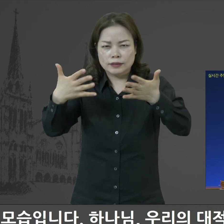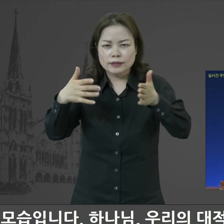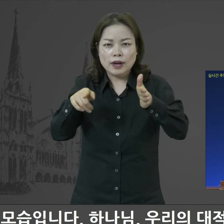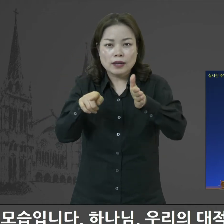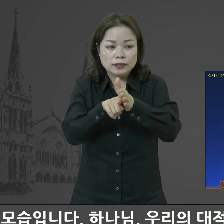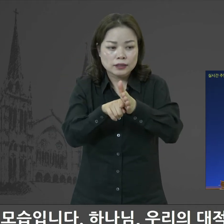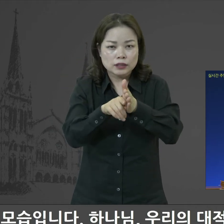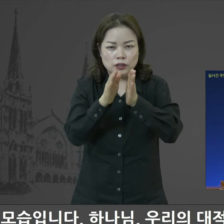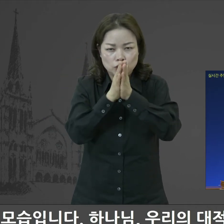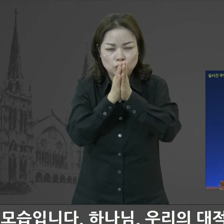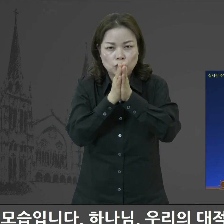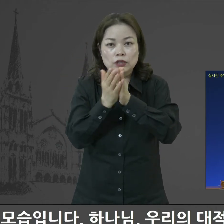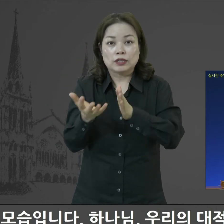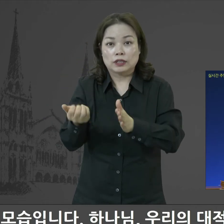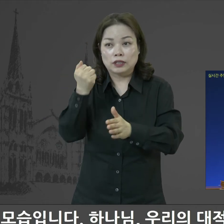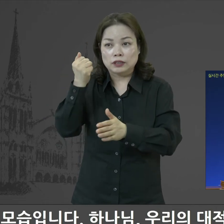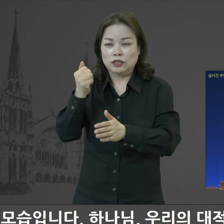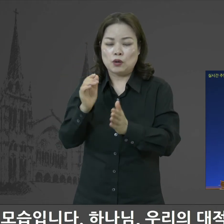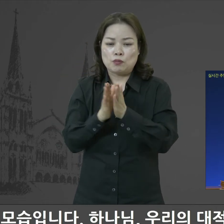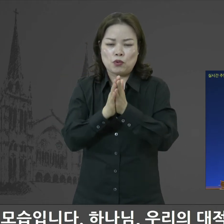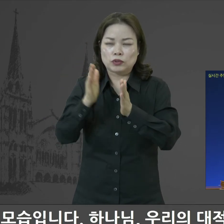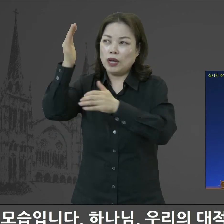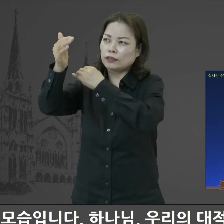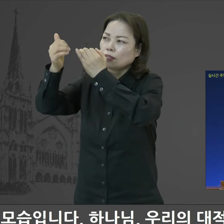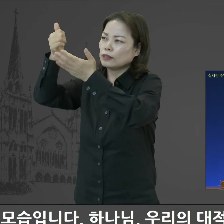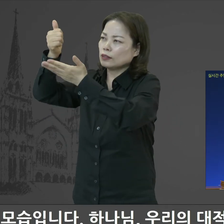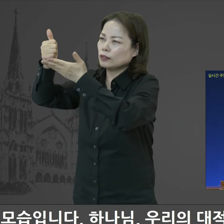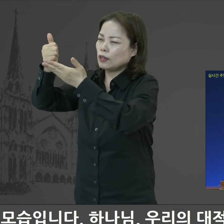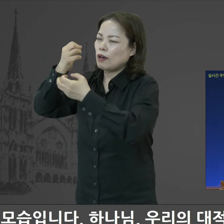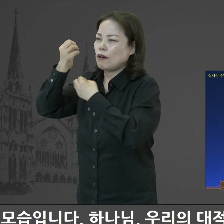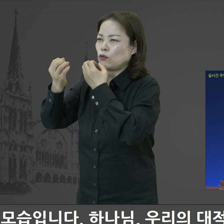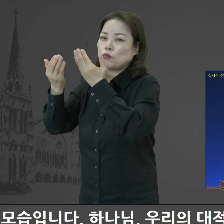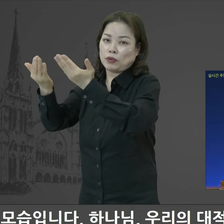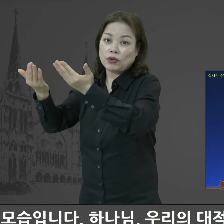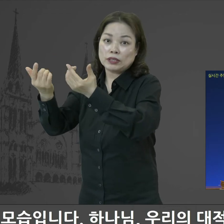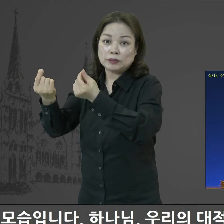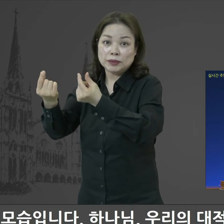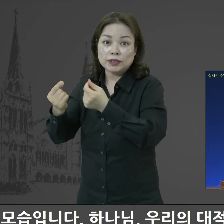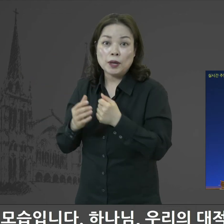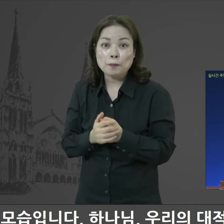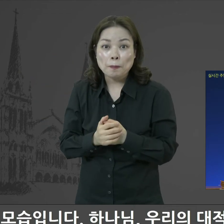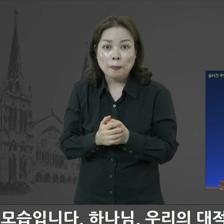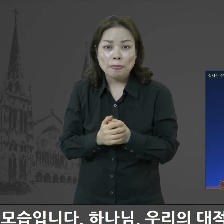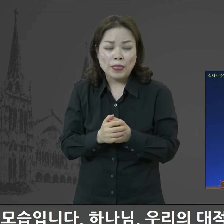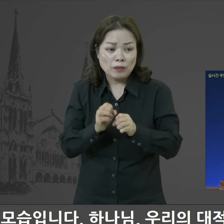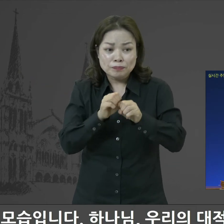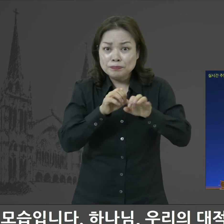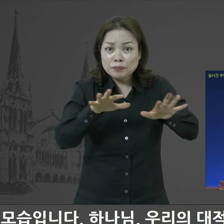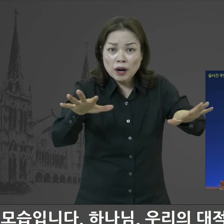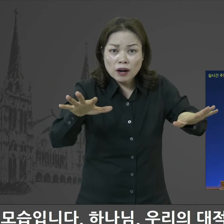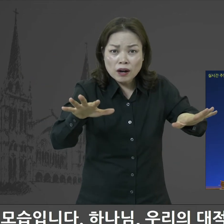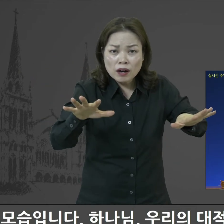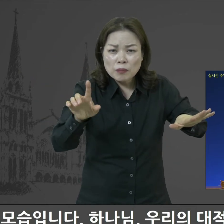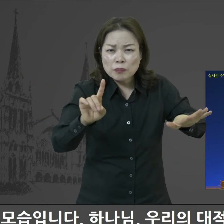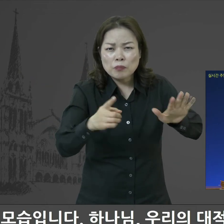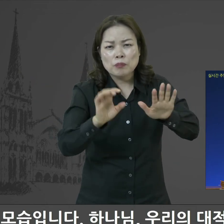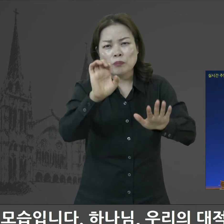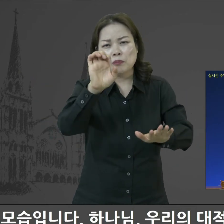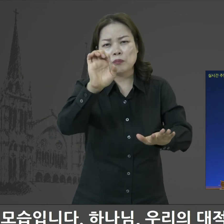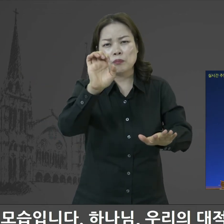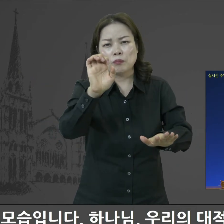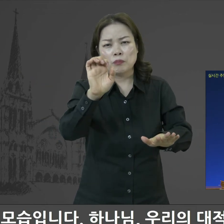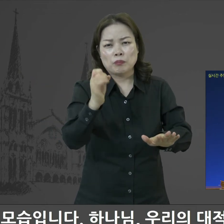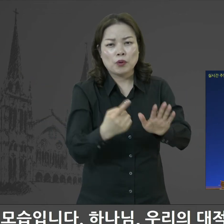기도를 가지고 모세가 하나님 앞에 아뢰고 있는 것이죠. 그리고 이 흩으시다라는 표현 역시도